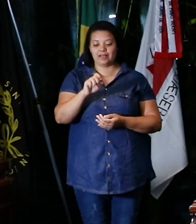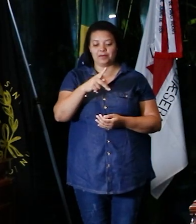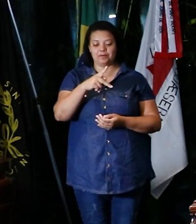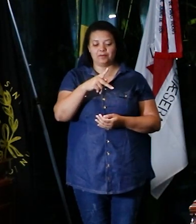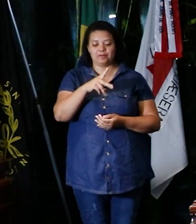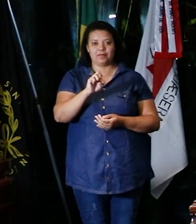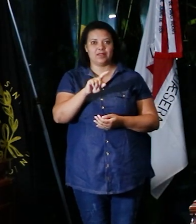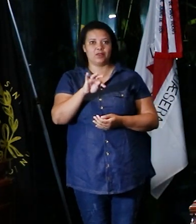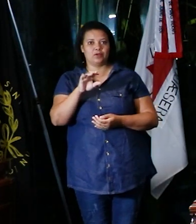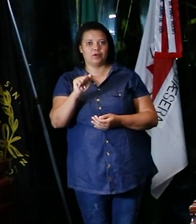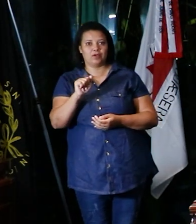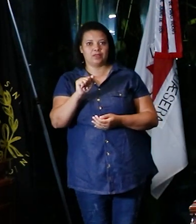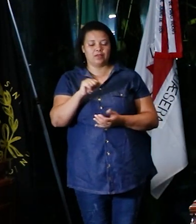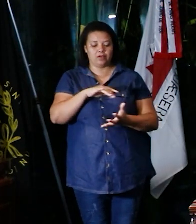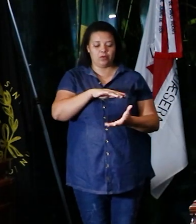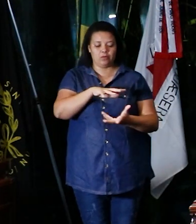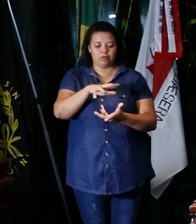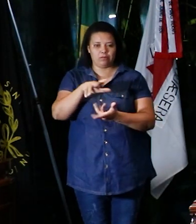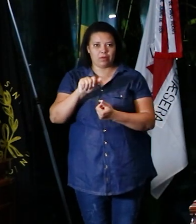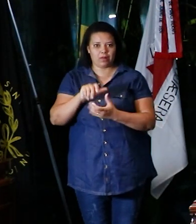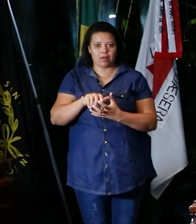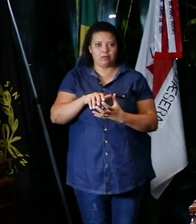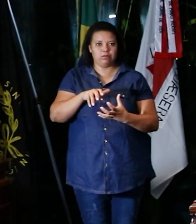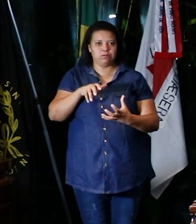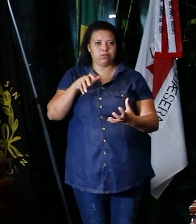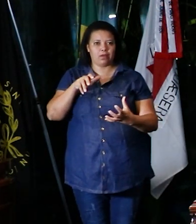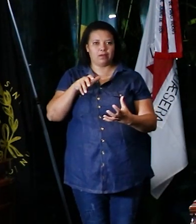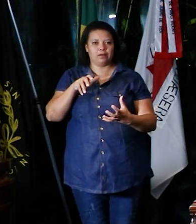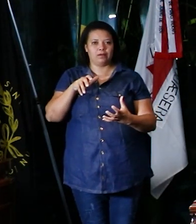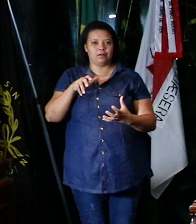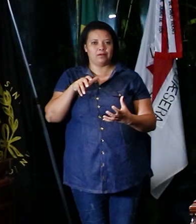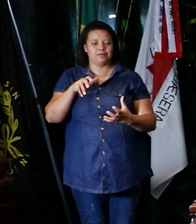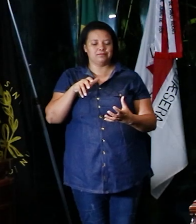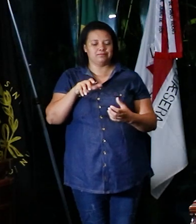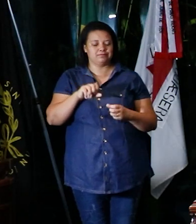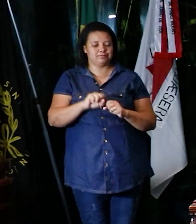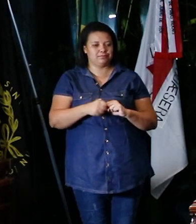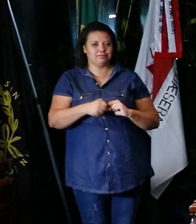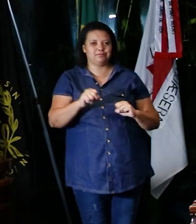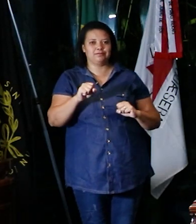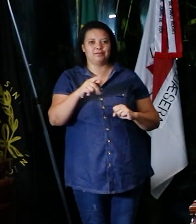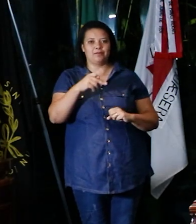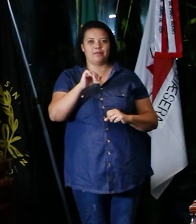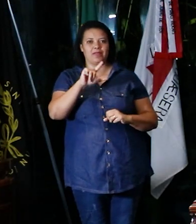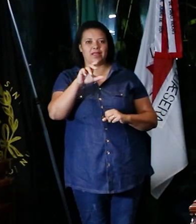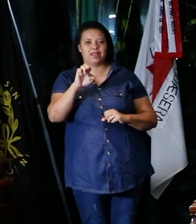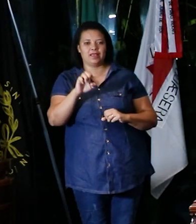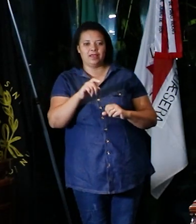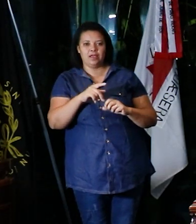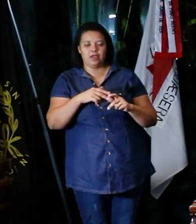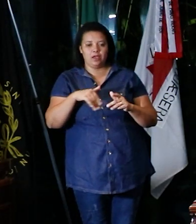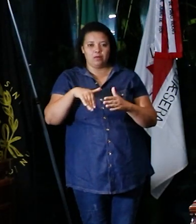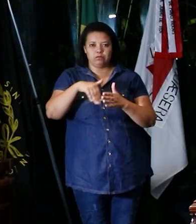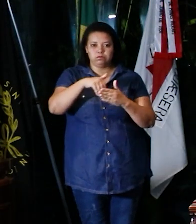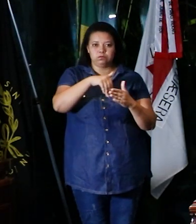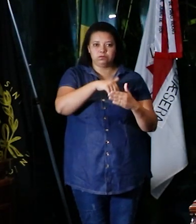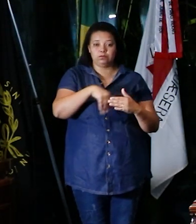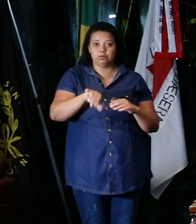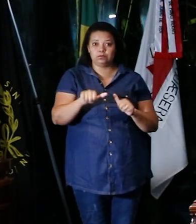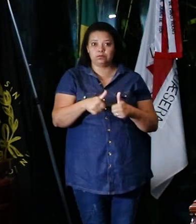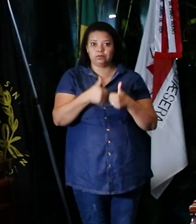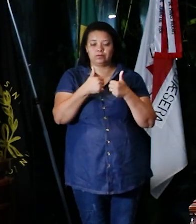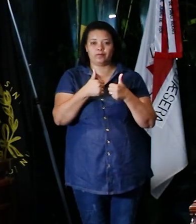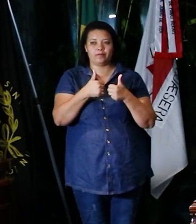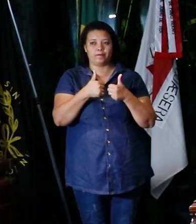peleja. Bola, bolão, bolaço. Pelé sai dando balõezinhos.